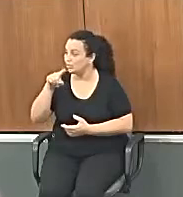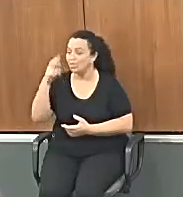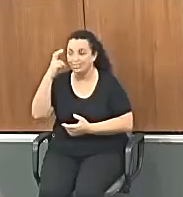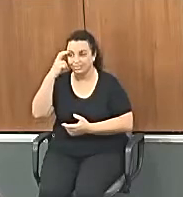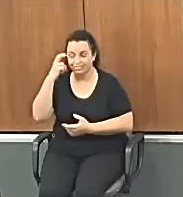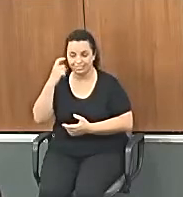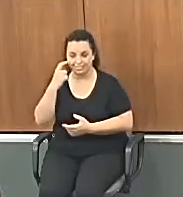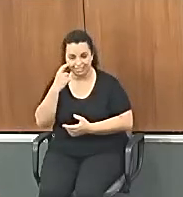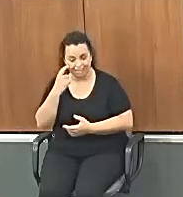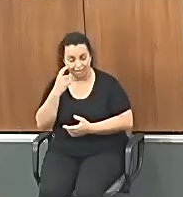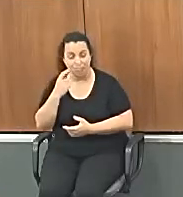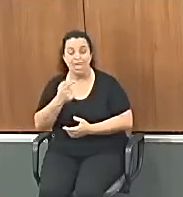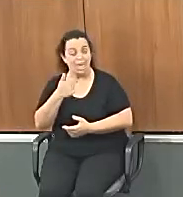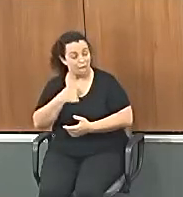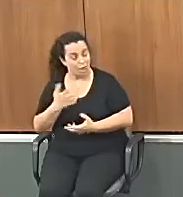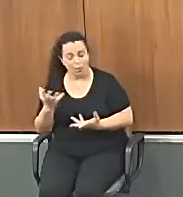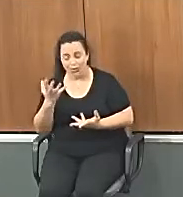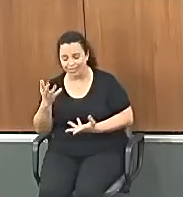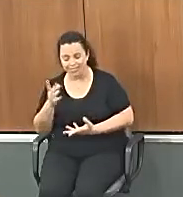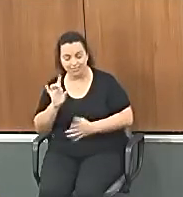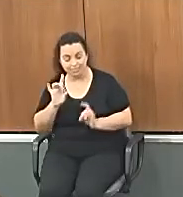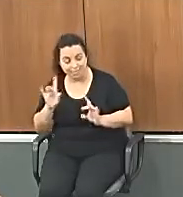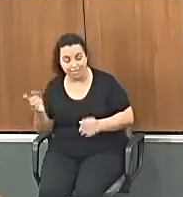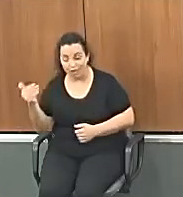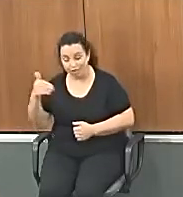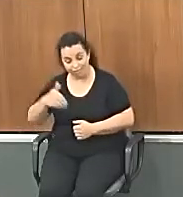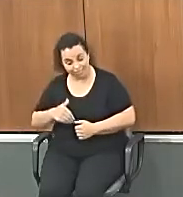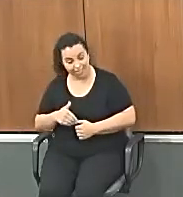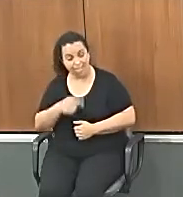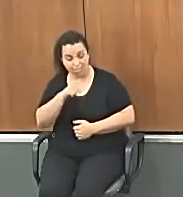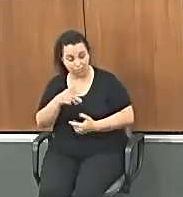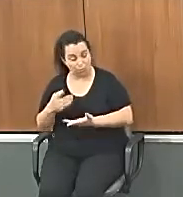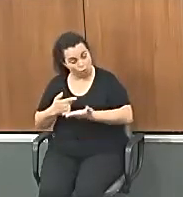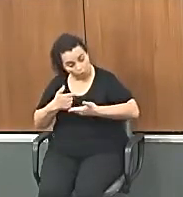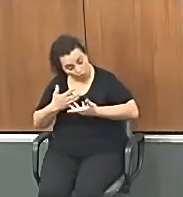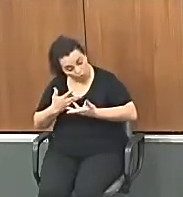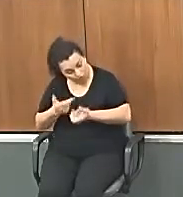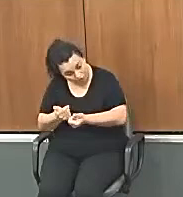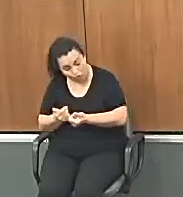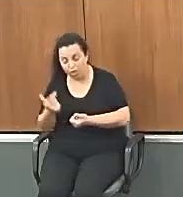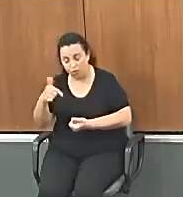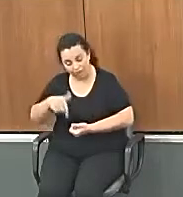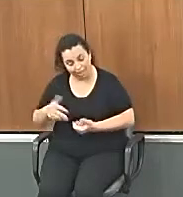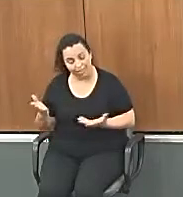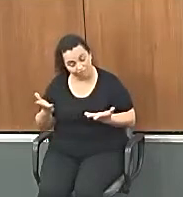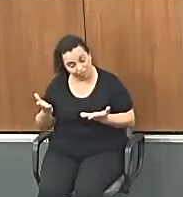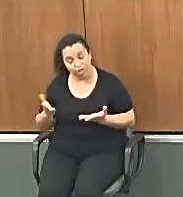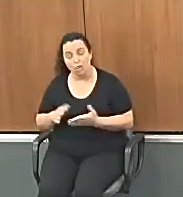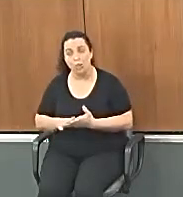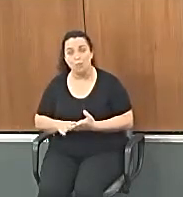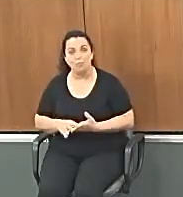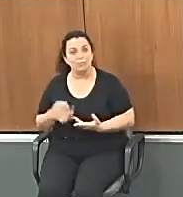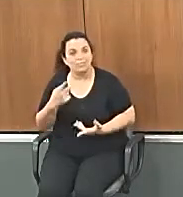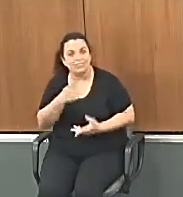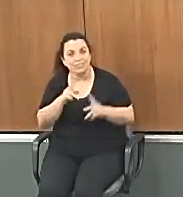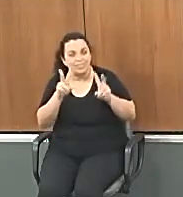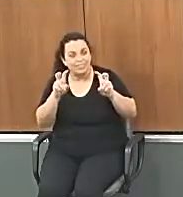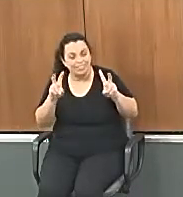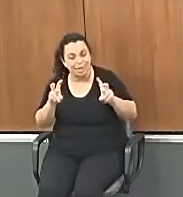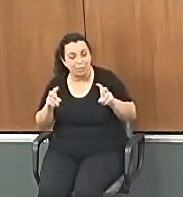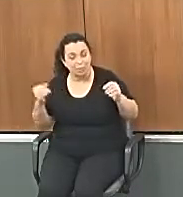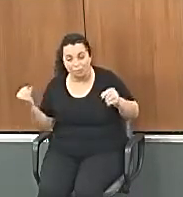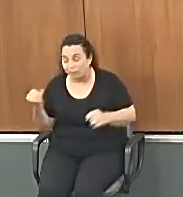fiz questão de vir e atender o seu convite devido à grandeza é professora ainda desse